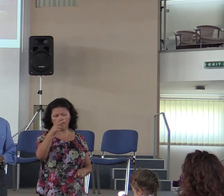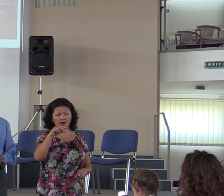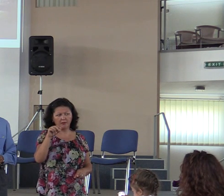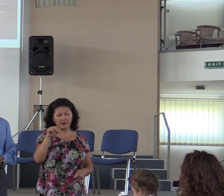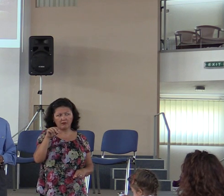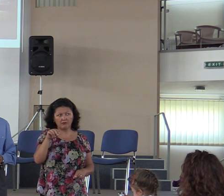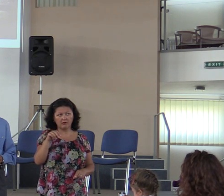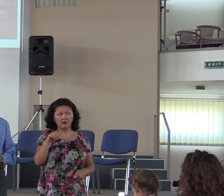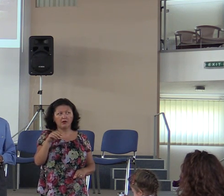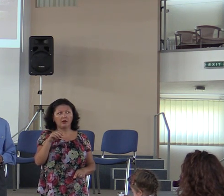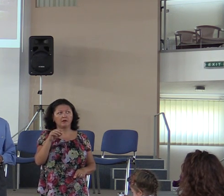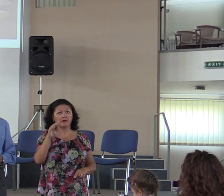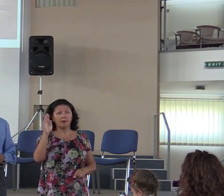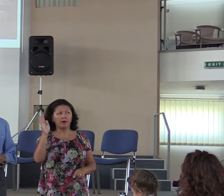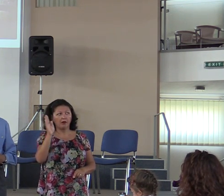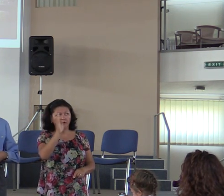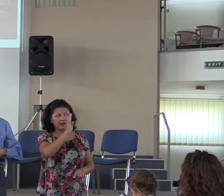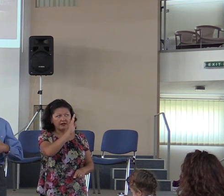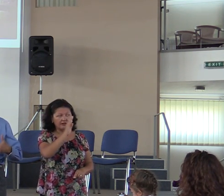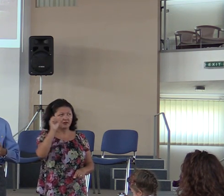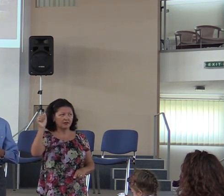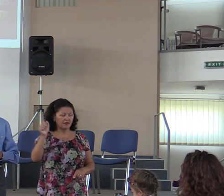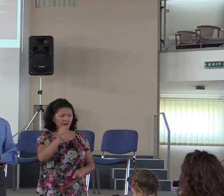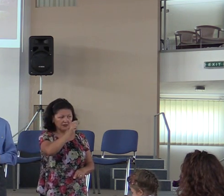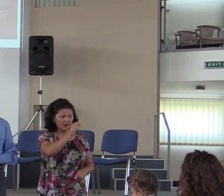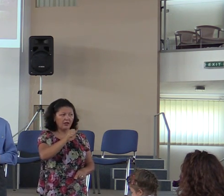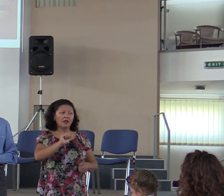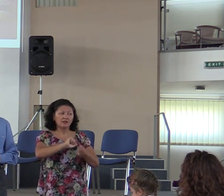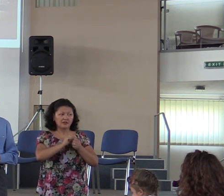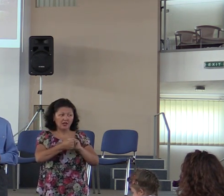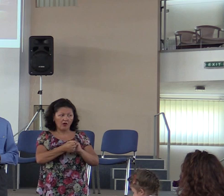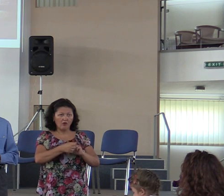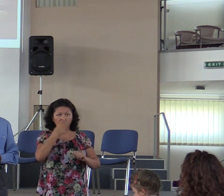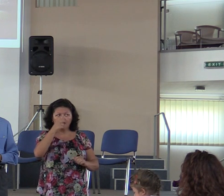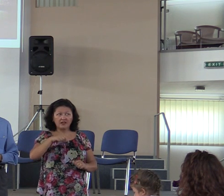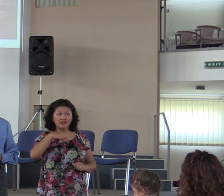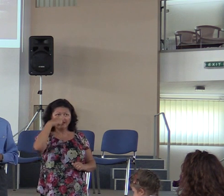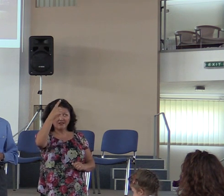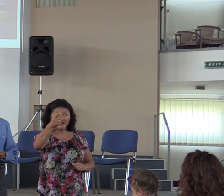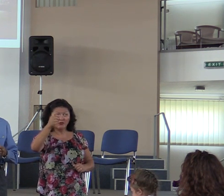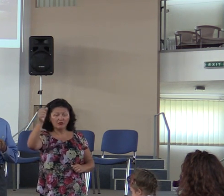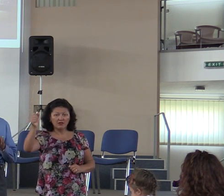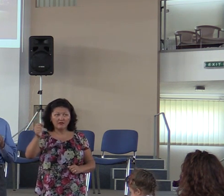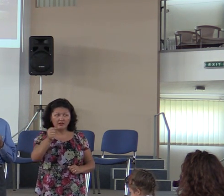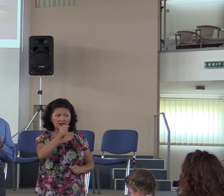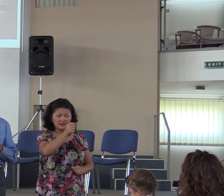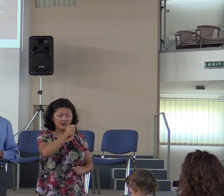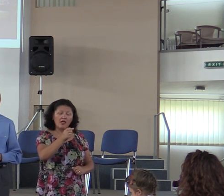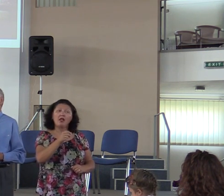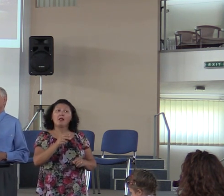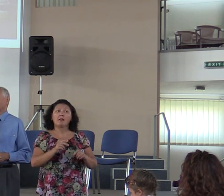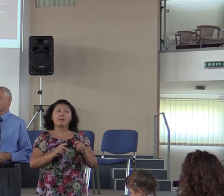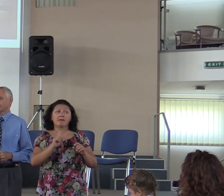pe o fereastră sau vederea de dincolo de fereastră, dar nu suntem capabili să vedem fereastra